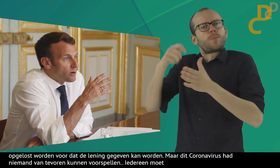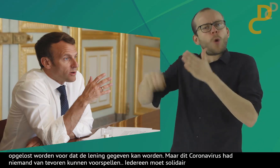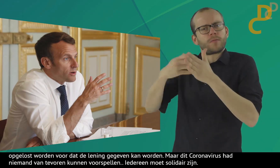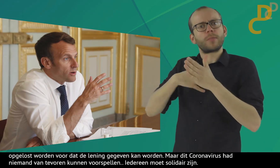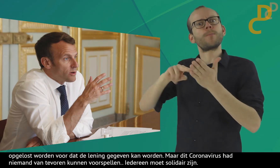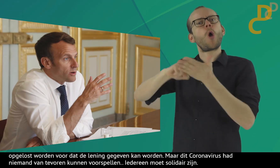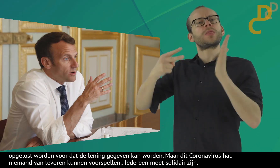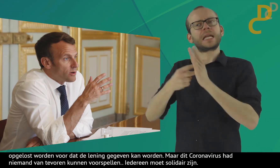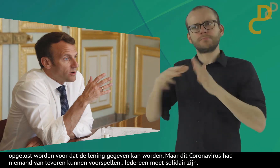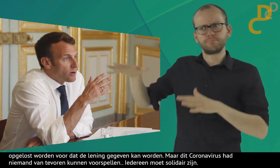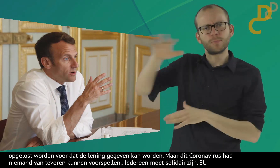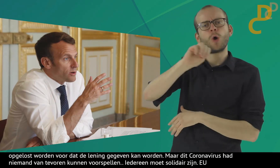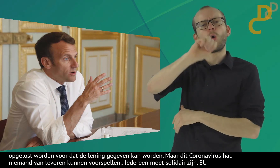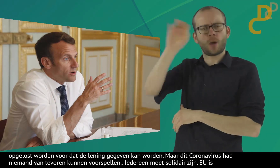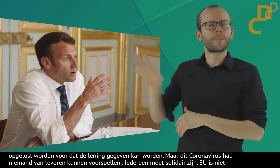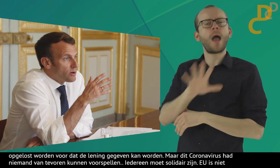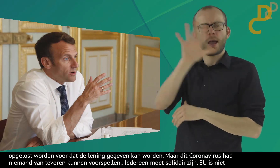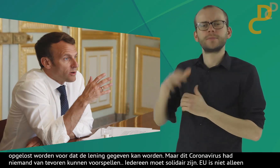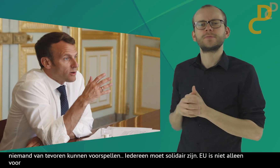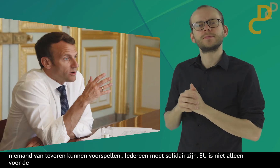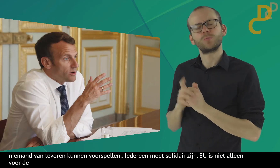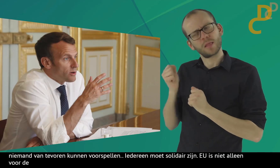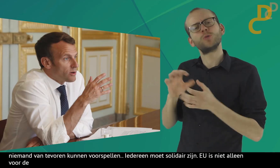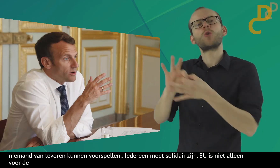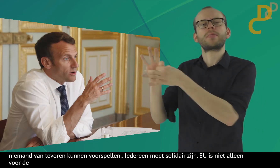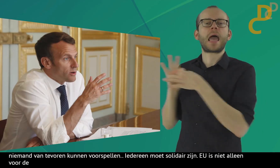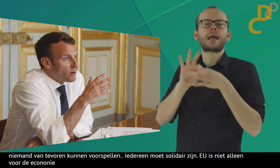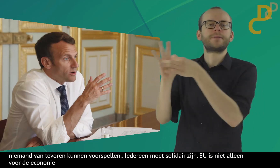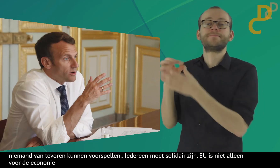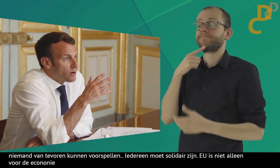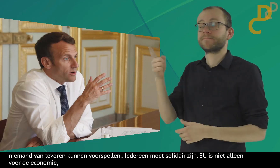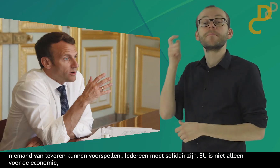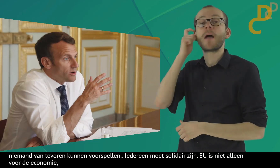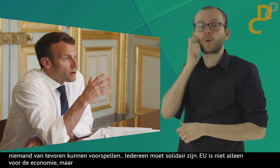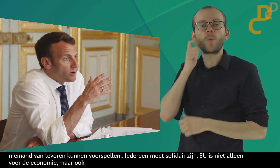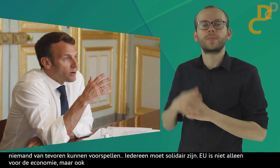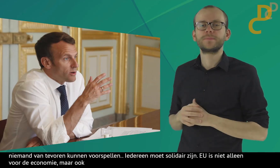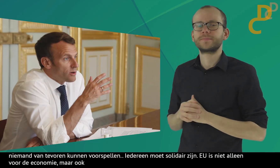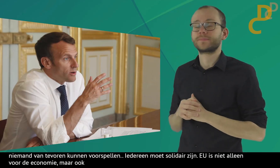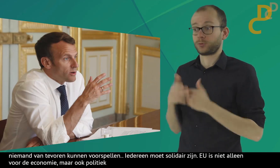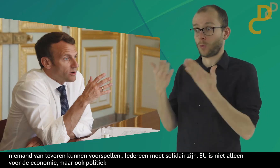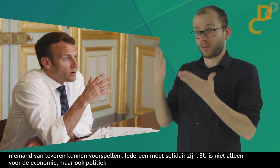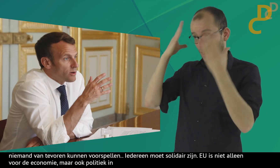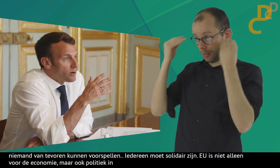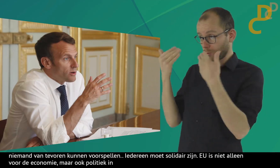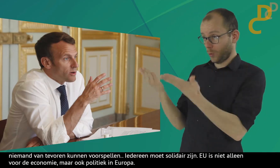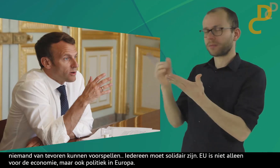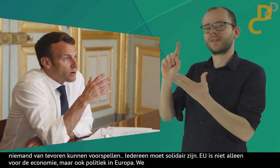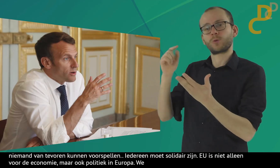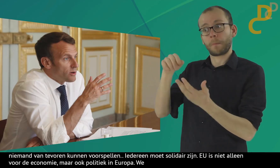is ook gewoon een groot project met z'n allen. Een politiek project Europa. Dus we moeten solidair zijn. Dat is wat Macron zegt. En